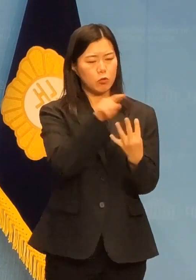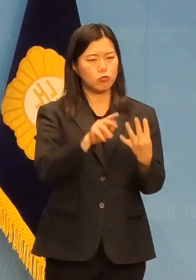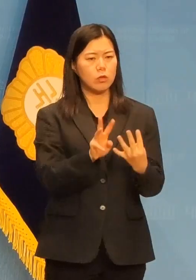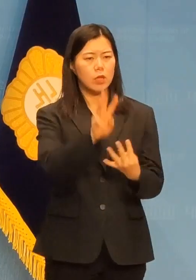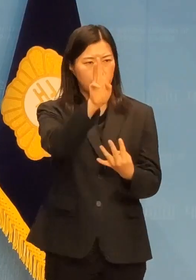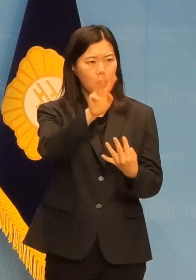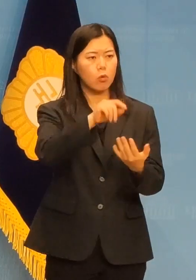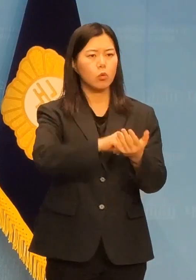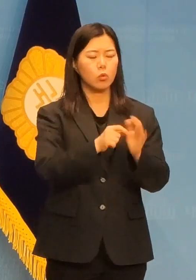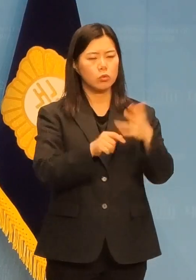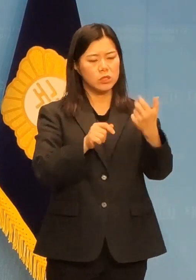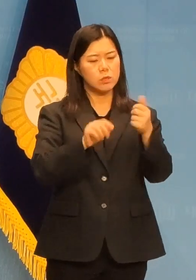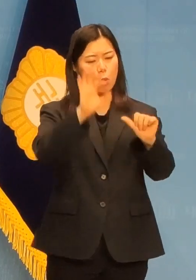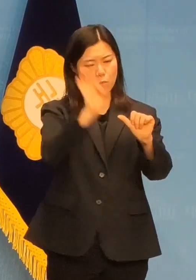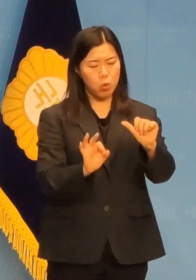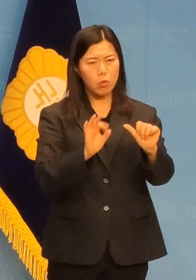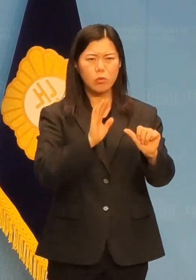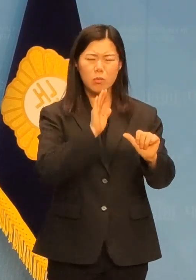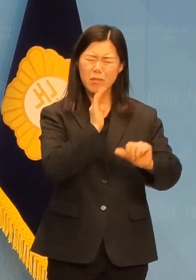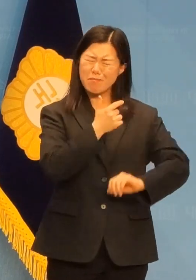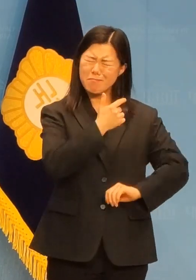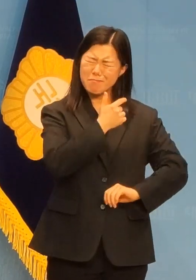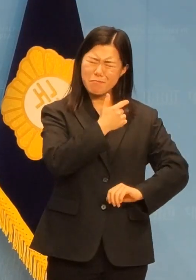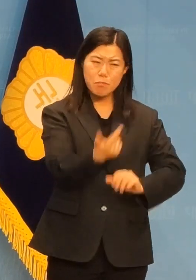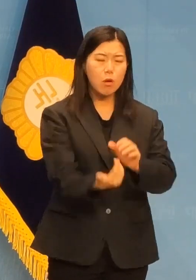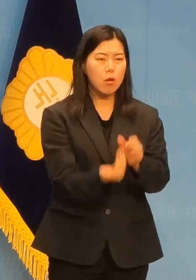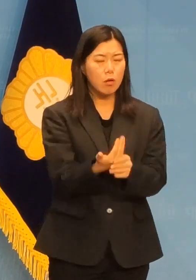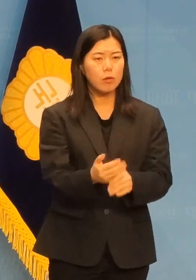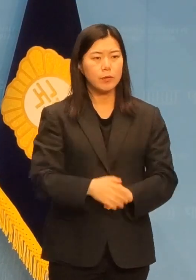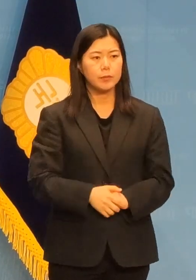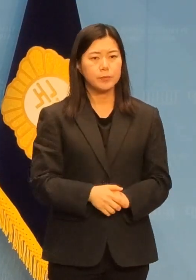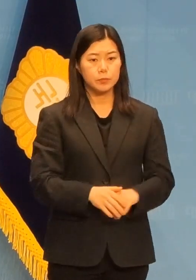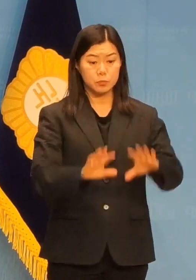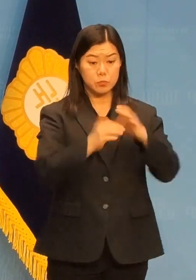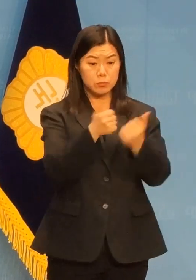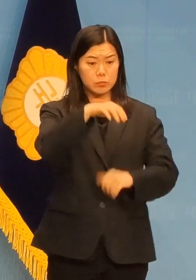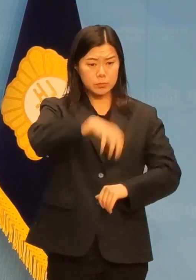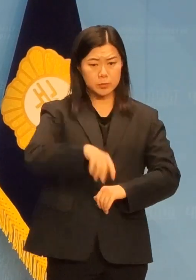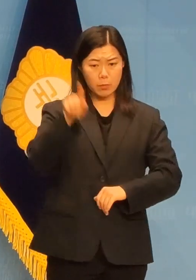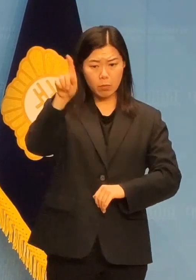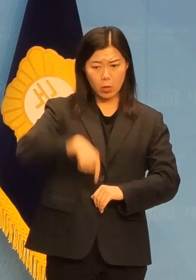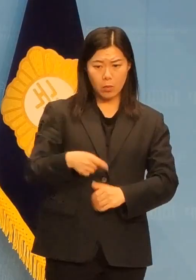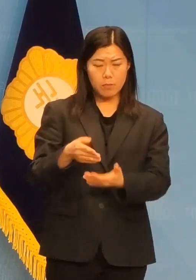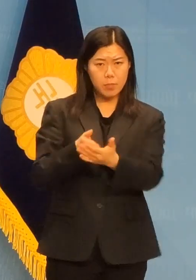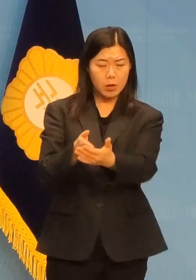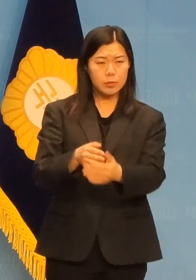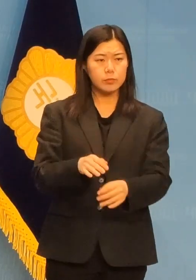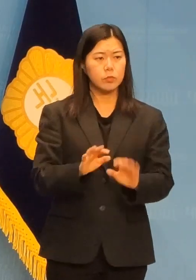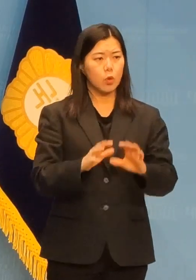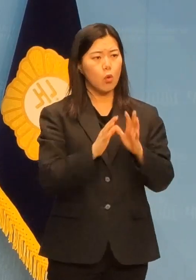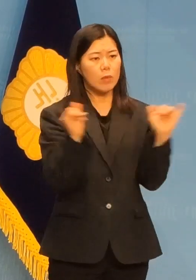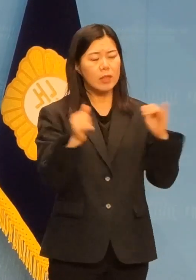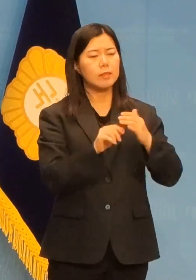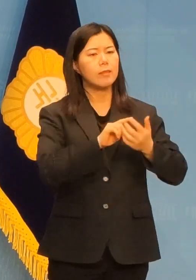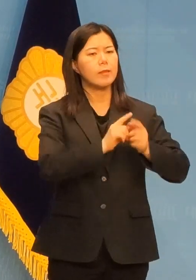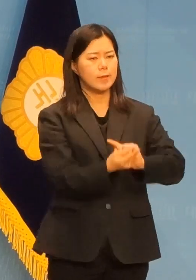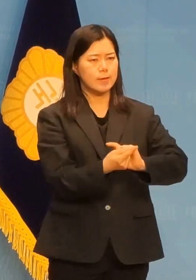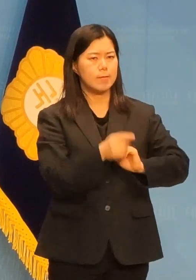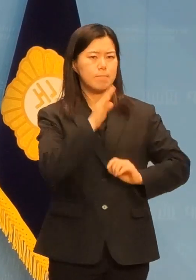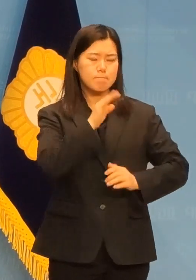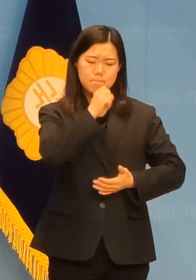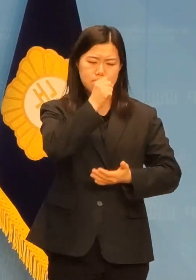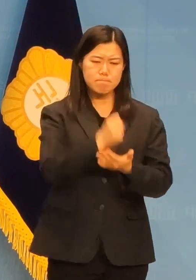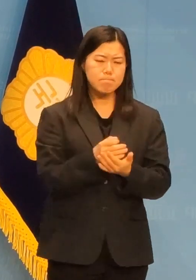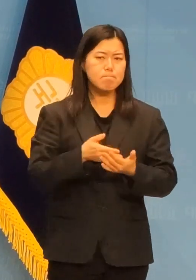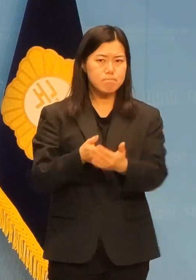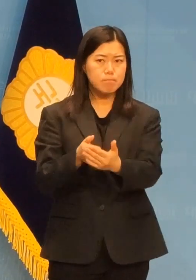개인정보가 유출된 중대한 사건입니다. 국회의 출석 요구는 국민을 대신한 정당한